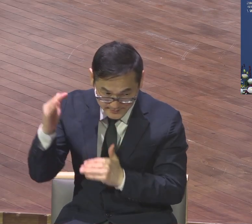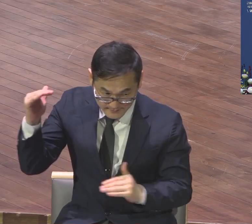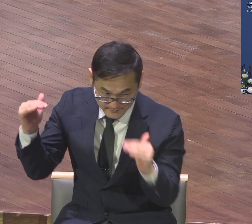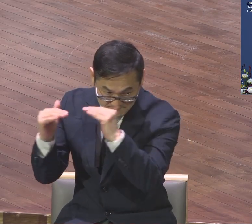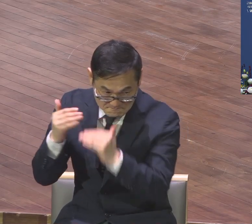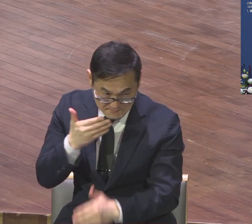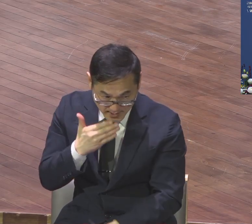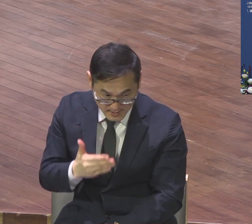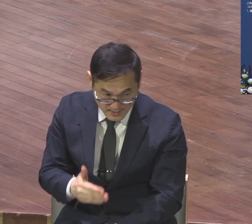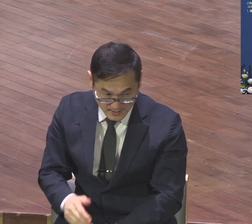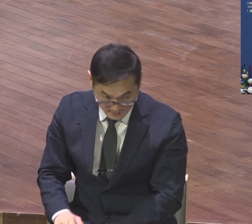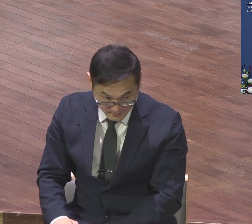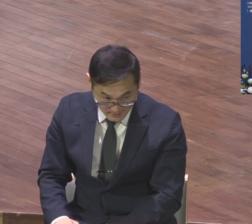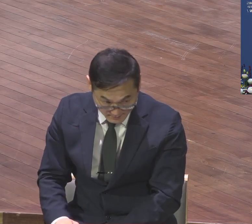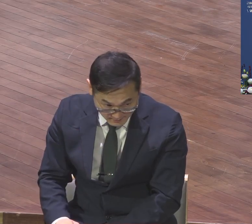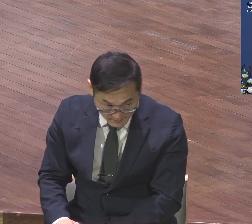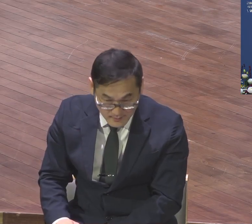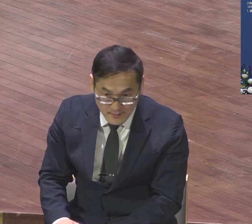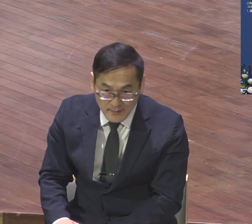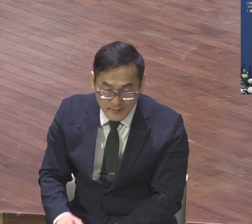돼.